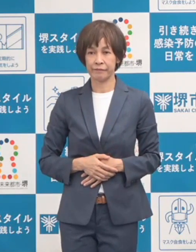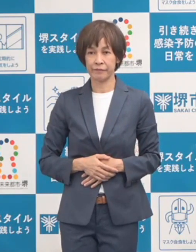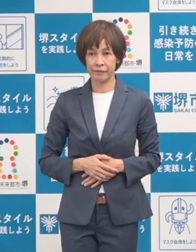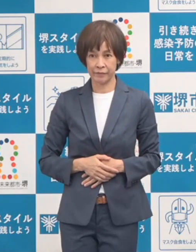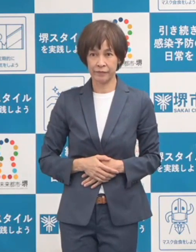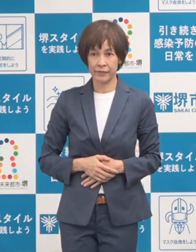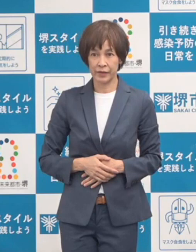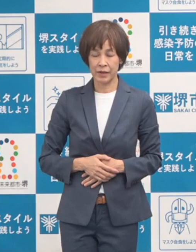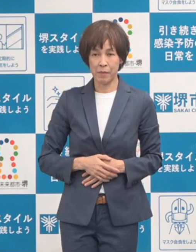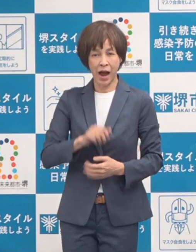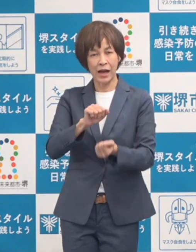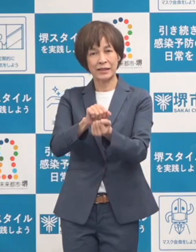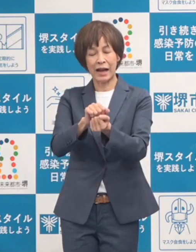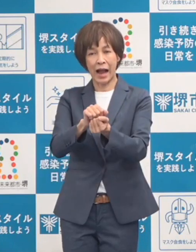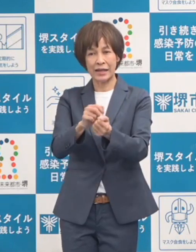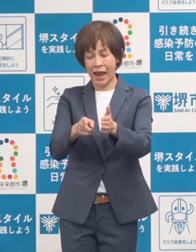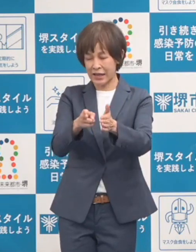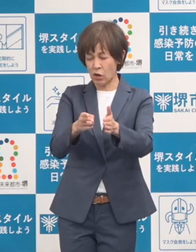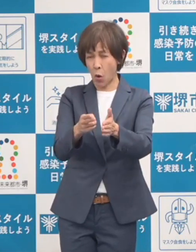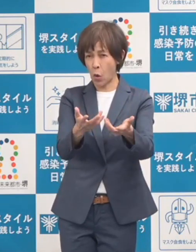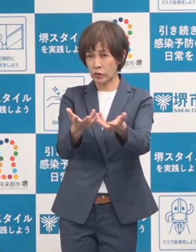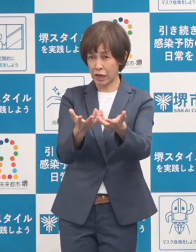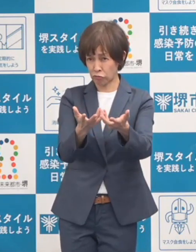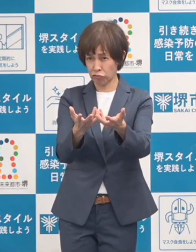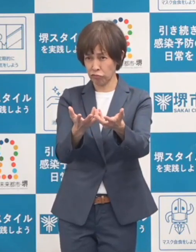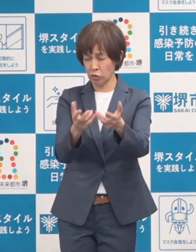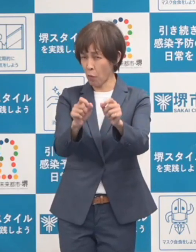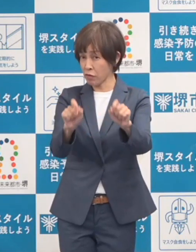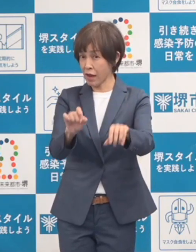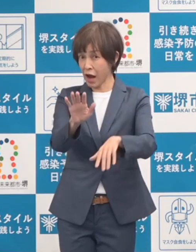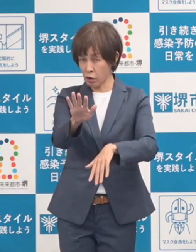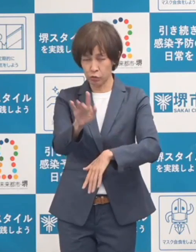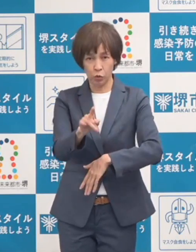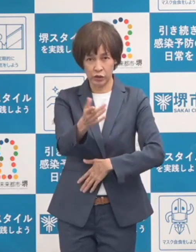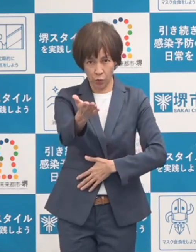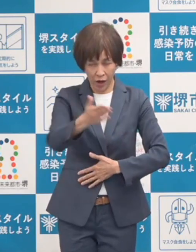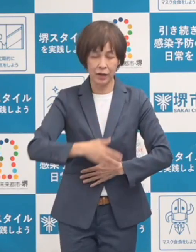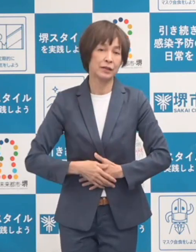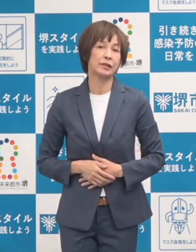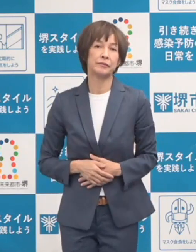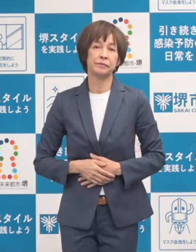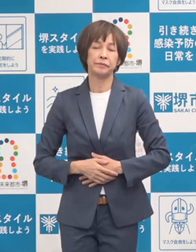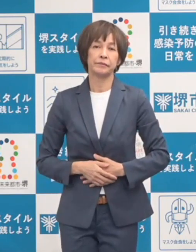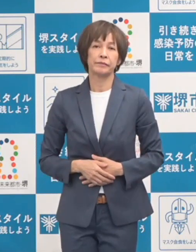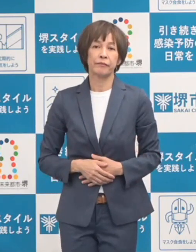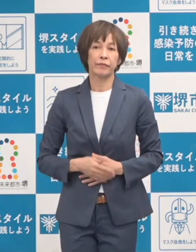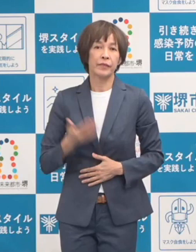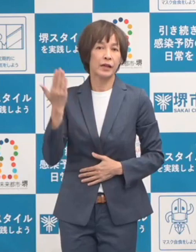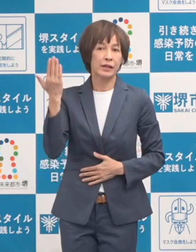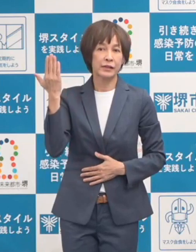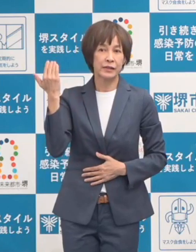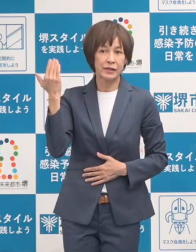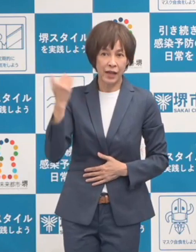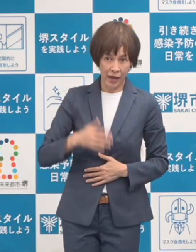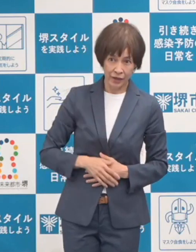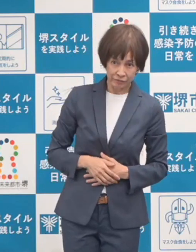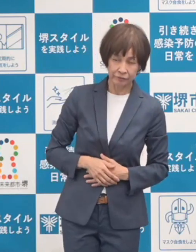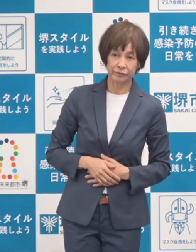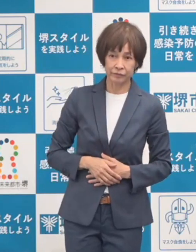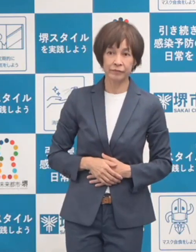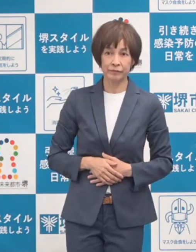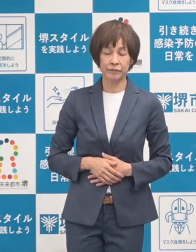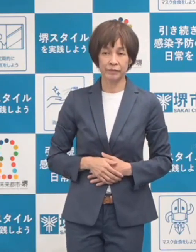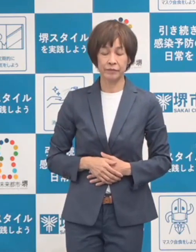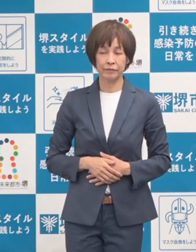混雑というのが出てくると思うんですけども、これについては今どういうふうにお考えでしょう。 はい、以前の LRT の計画